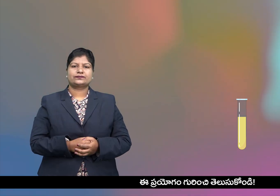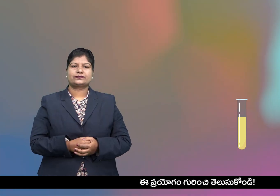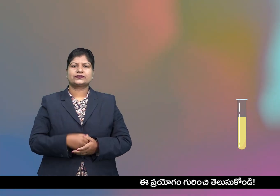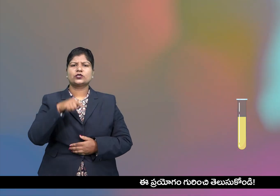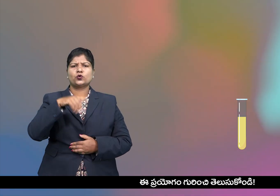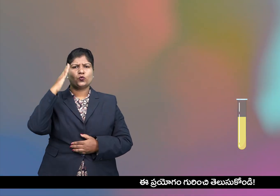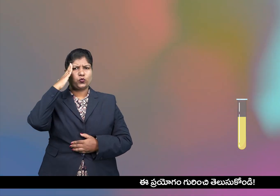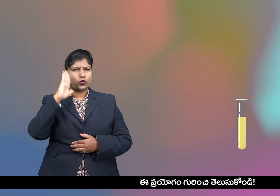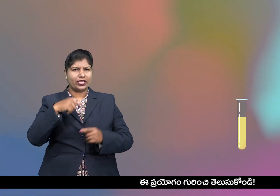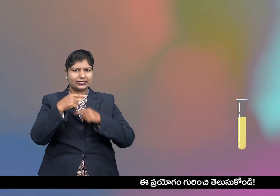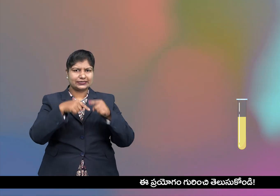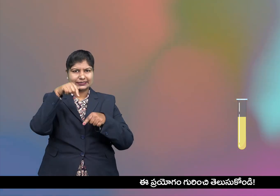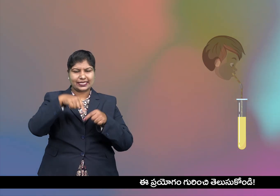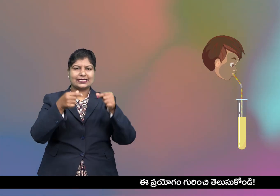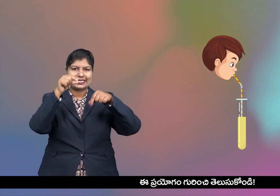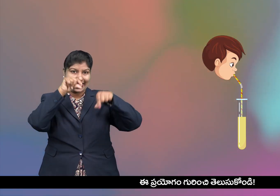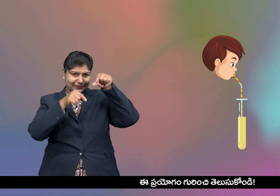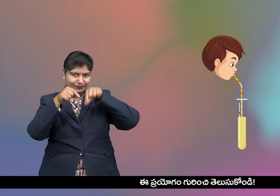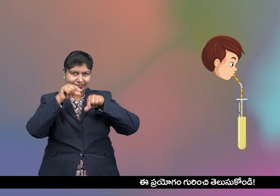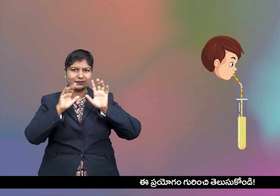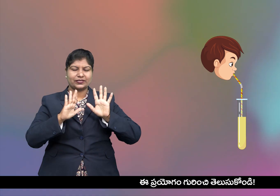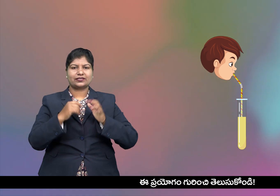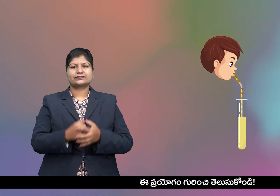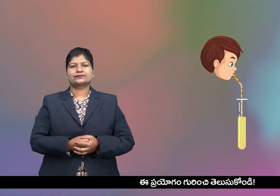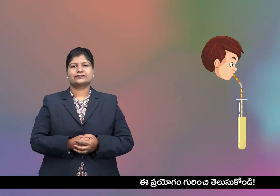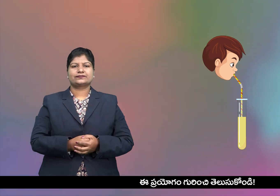ఈ ప్రయోగం గురించి తెలుసుకోండి.